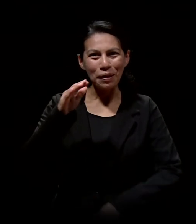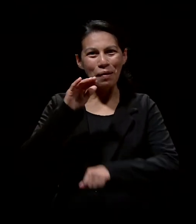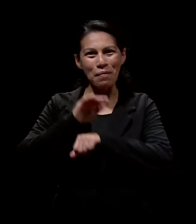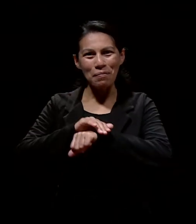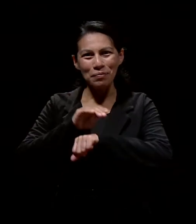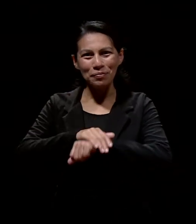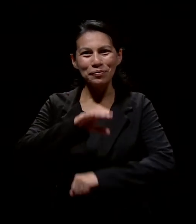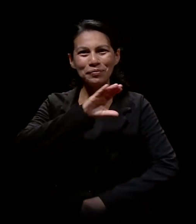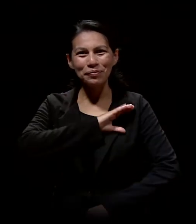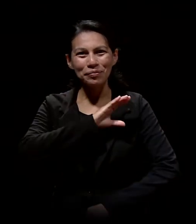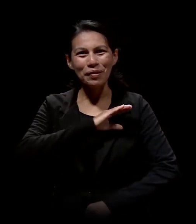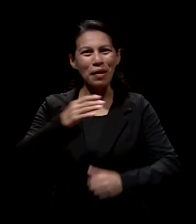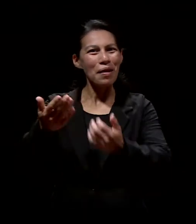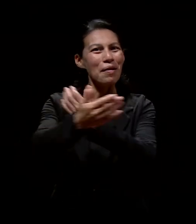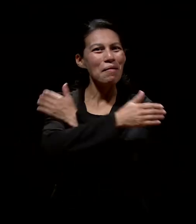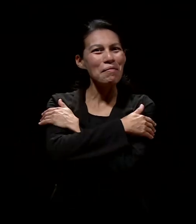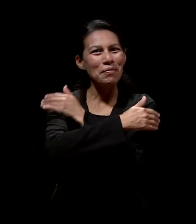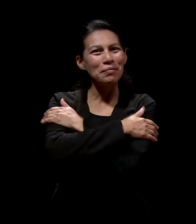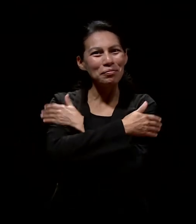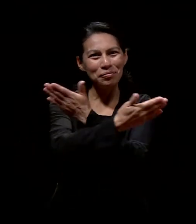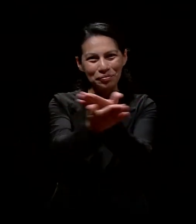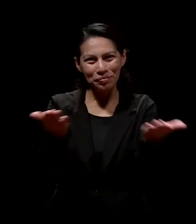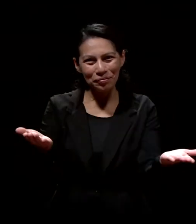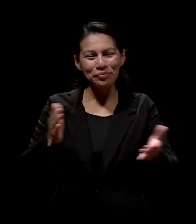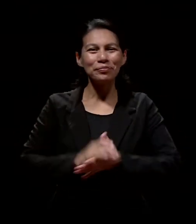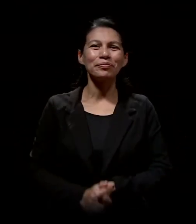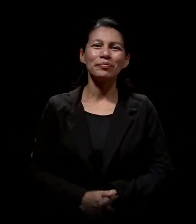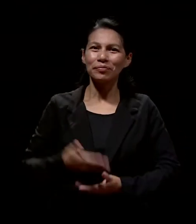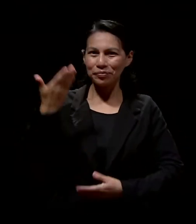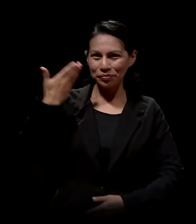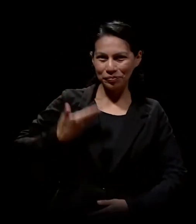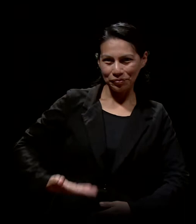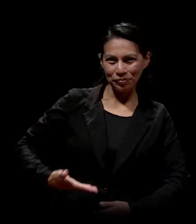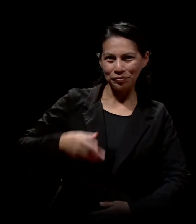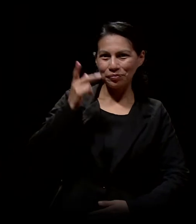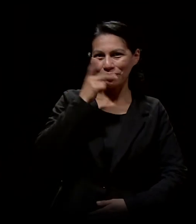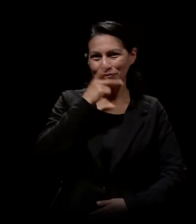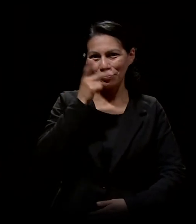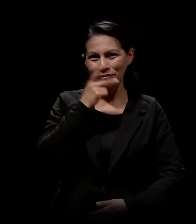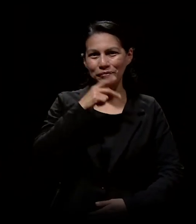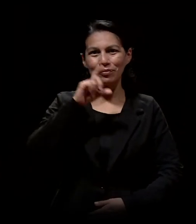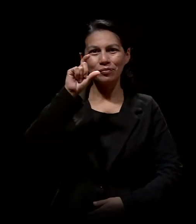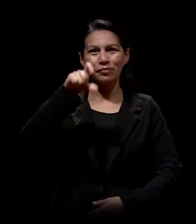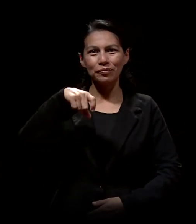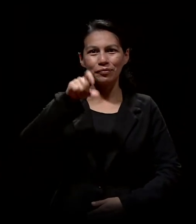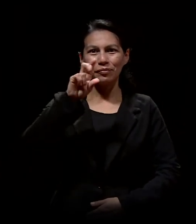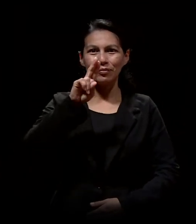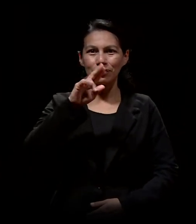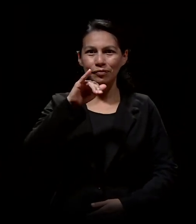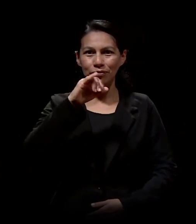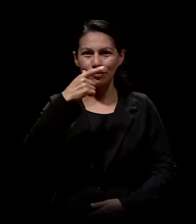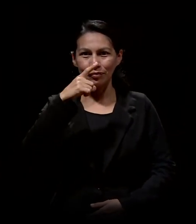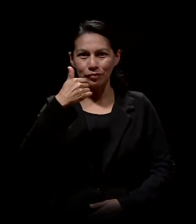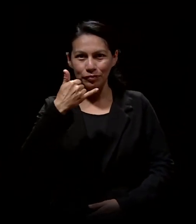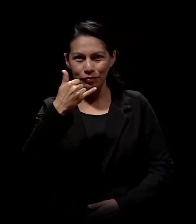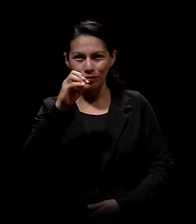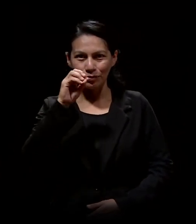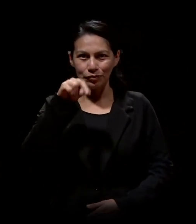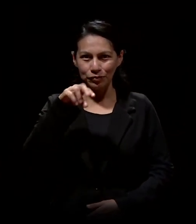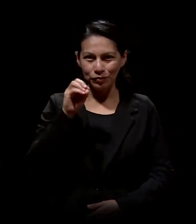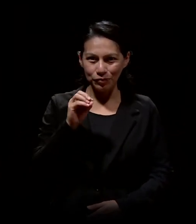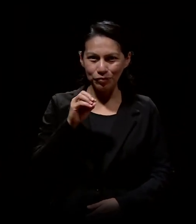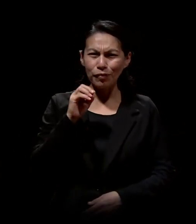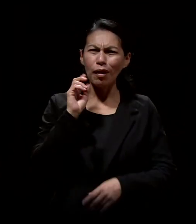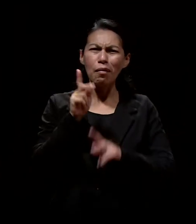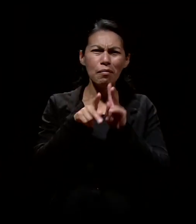¿Qué tal, queridos amigos? Un abrazo virtual para todos ustedes, el Pastor Quillono, para dialogar acerca